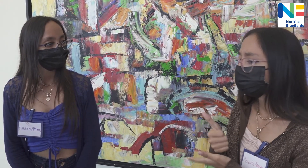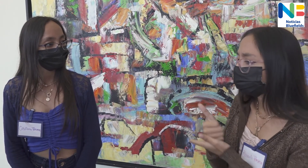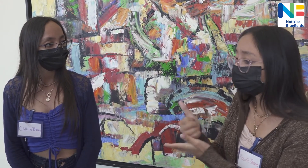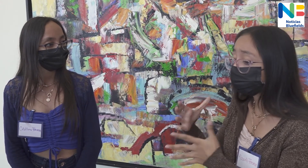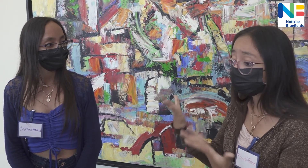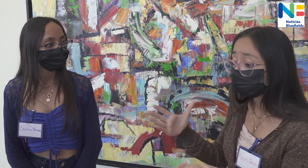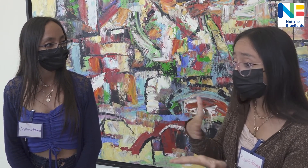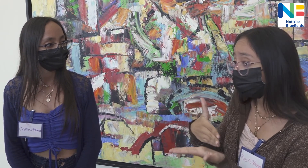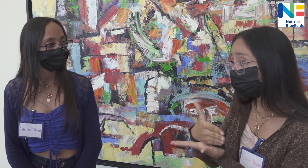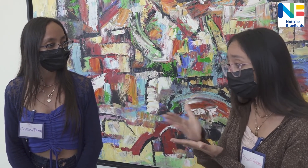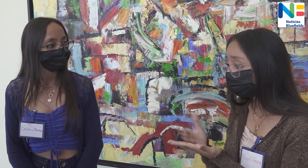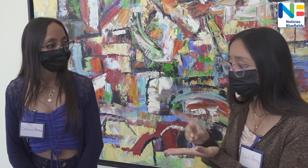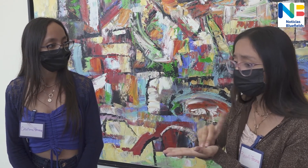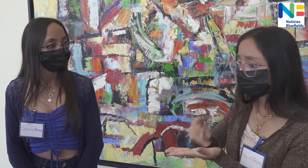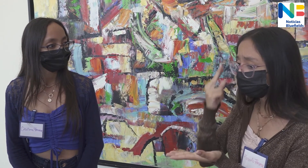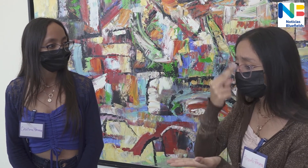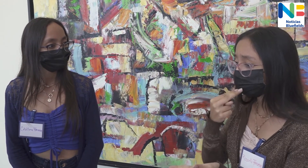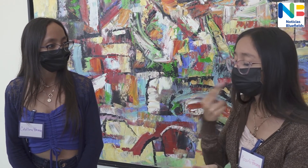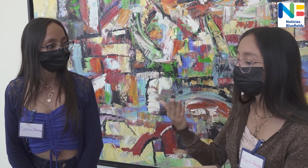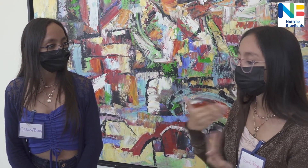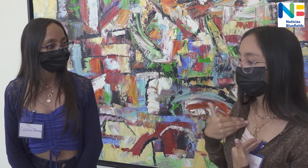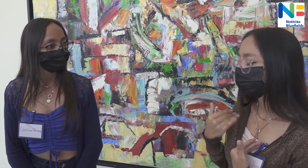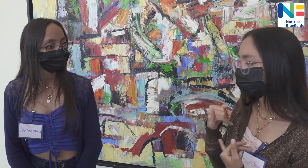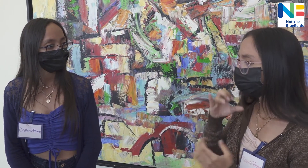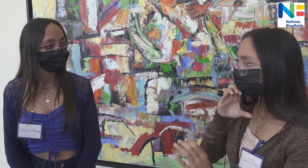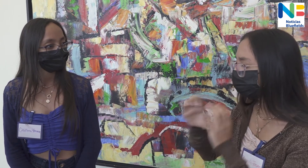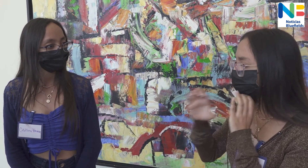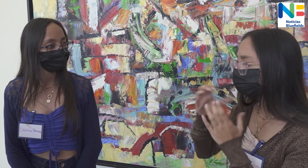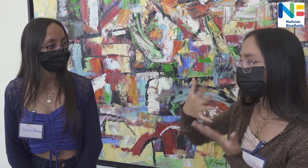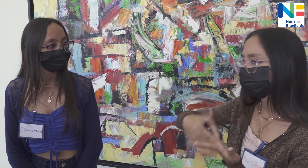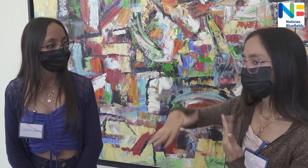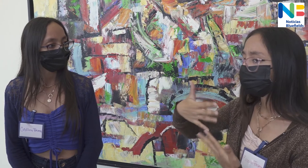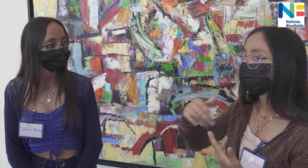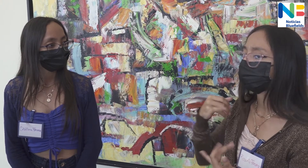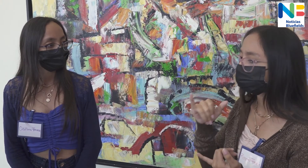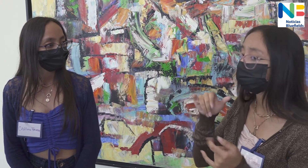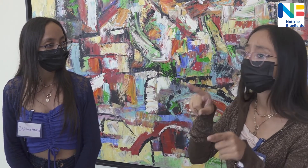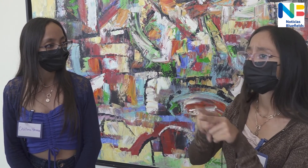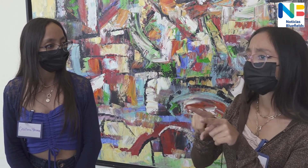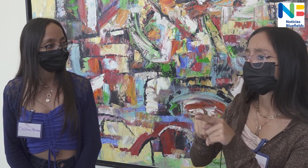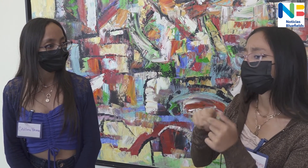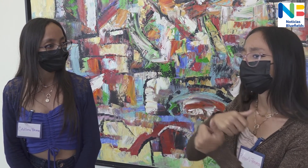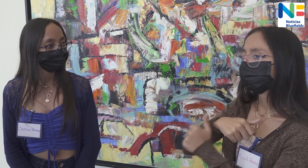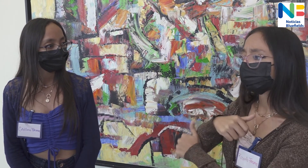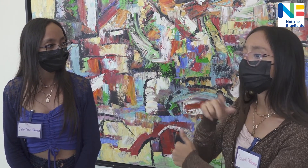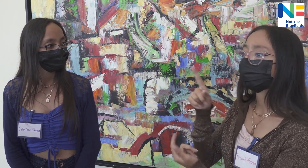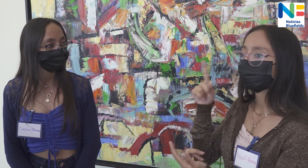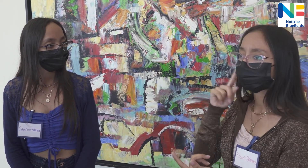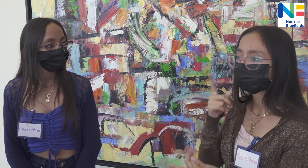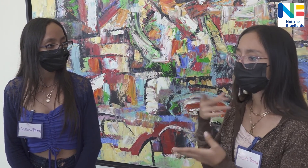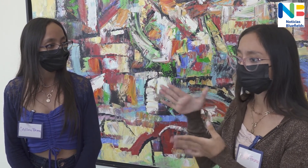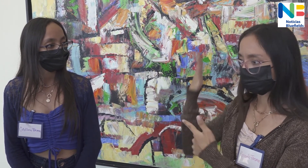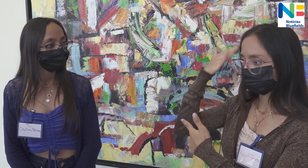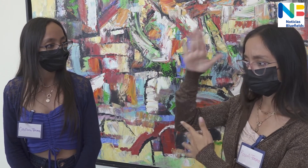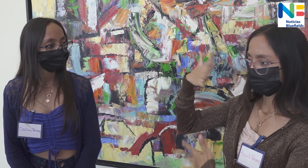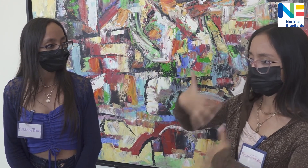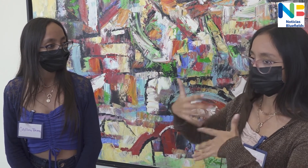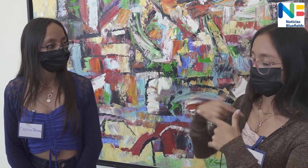atenderme en el caso que si tengo alguna duda, hay comunicación, relaciones, y me sorprendí pues porque